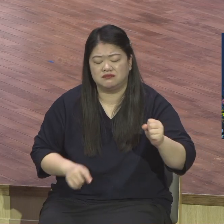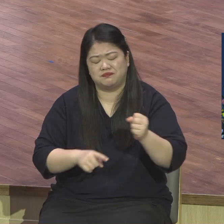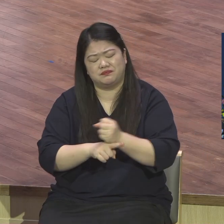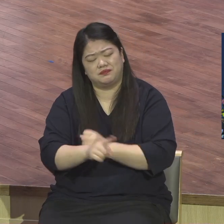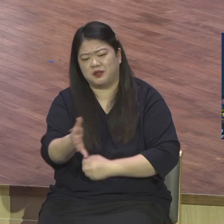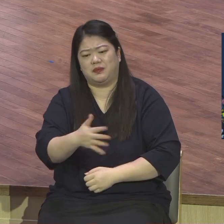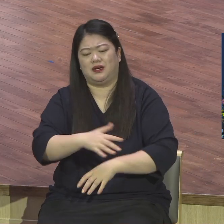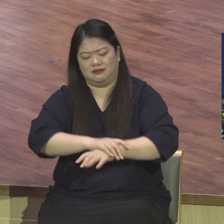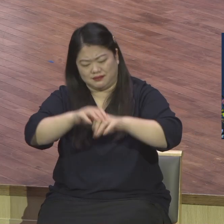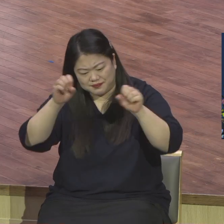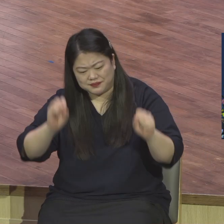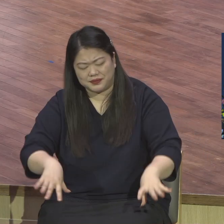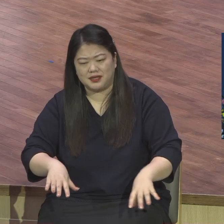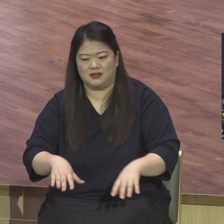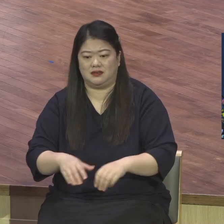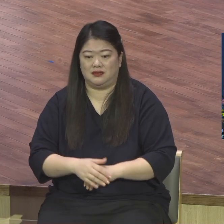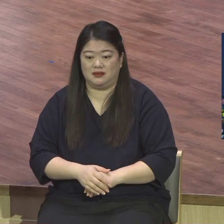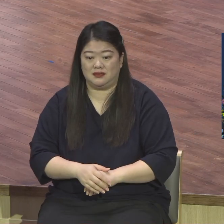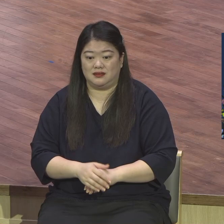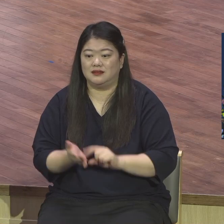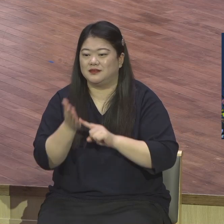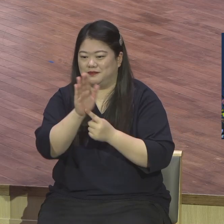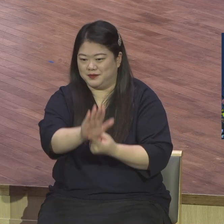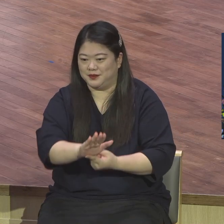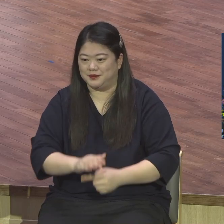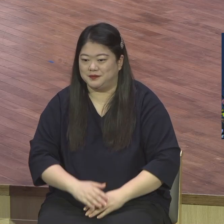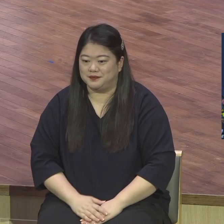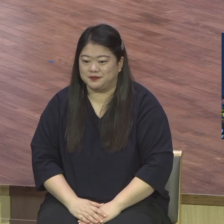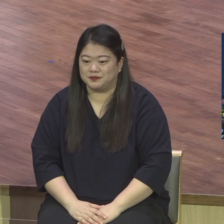듣고 믿음으로 성령 받지 않았냐.